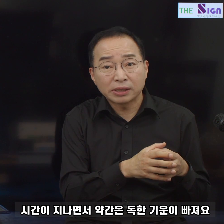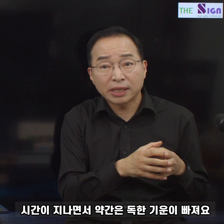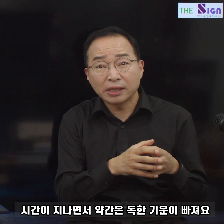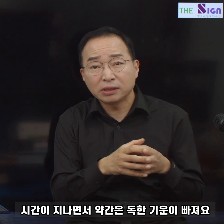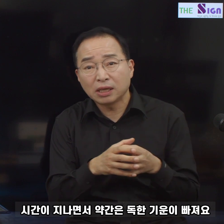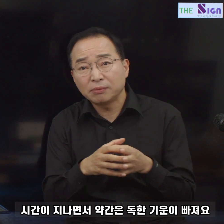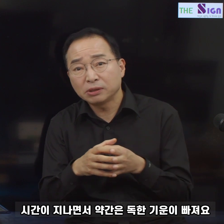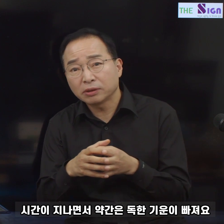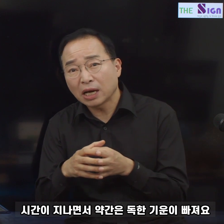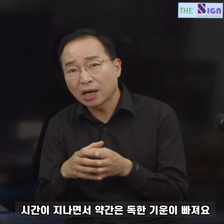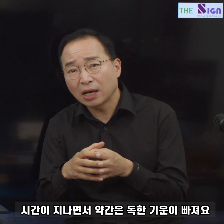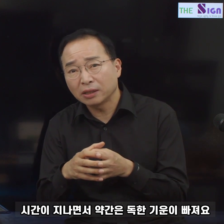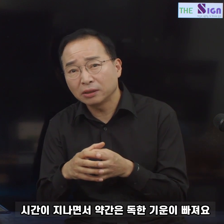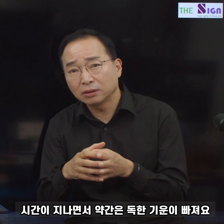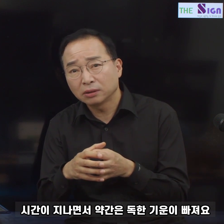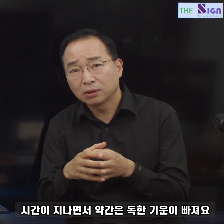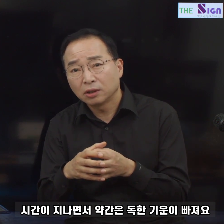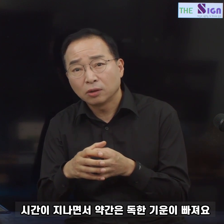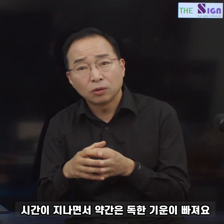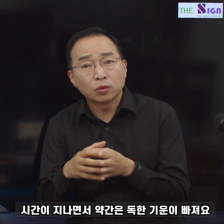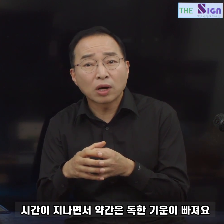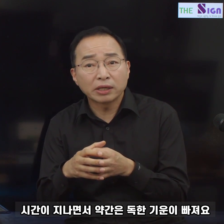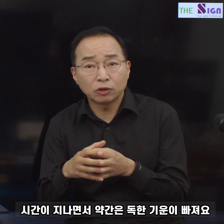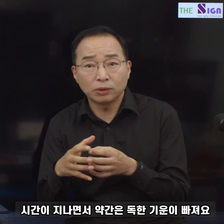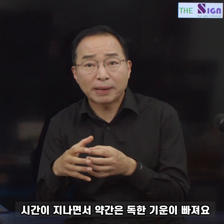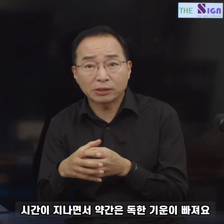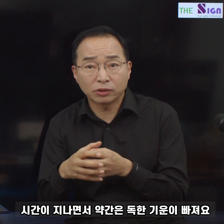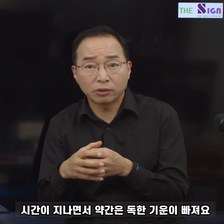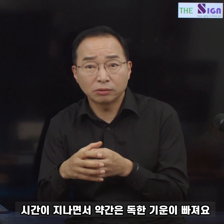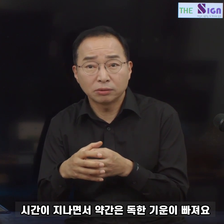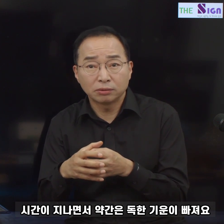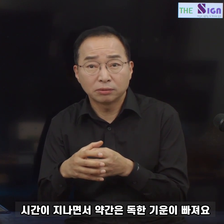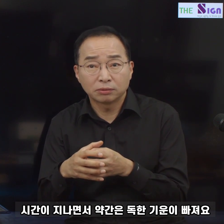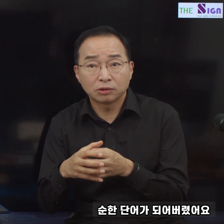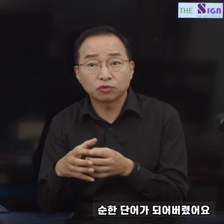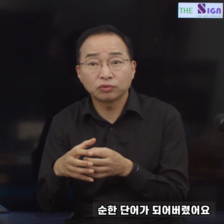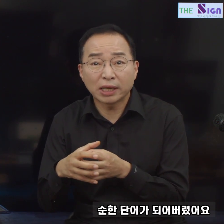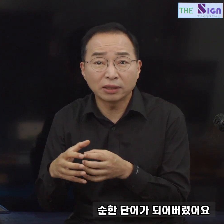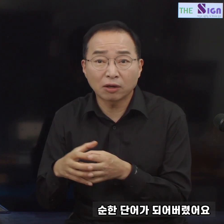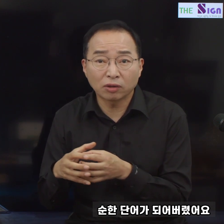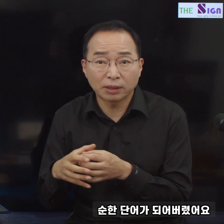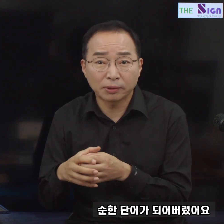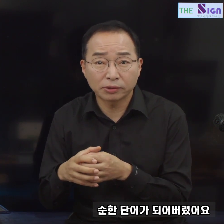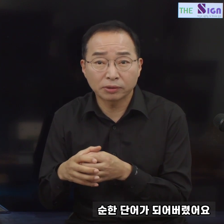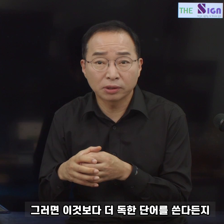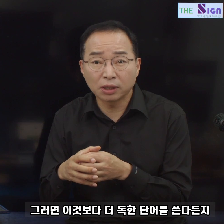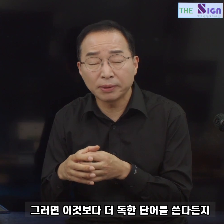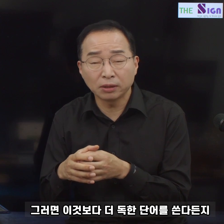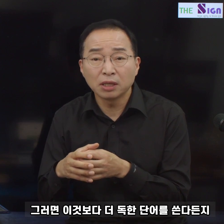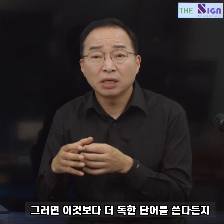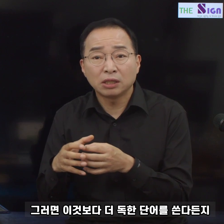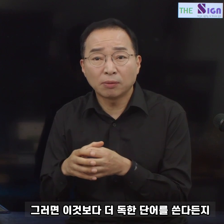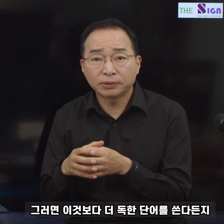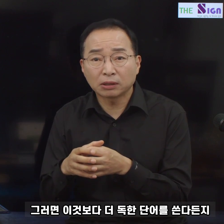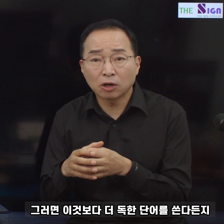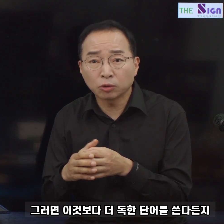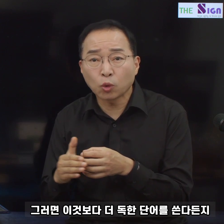시간이 지나면서 약간은 독한 기운이 빠져요. 그 순한 단어가 돼버렸어. 그러면 이것보다 더 독한